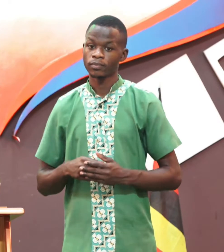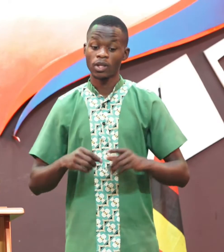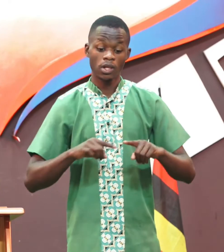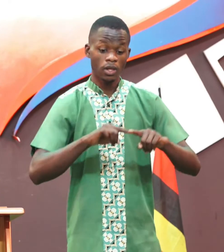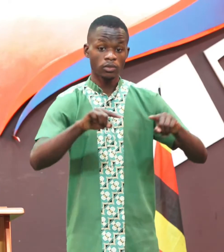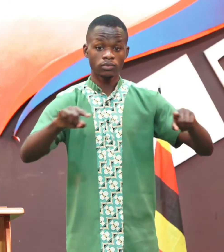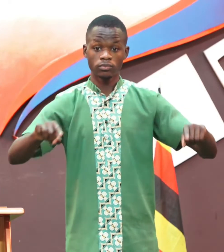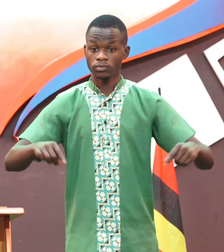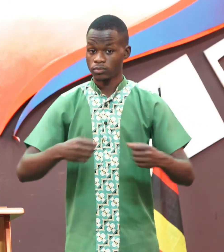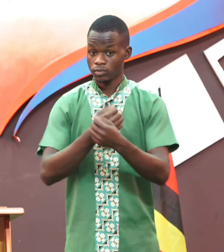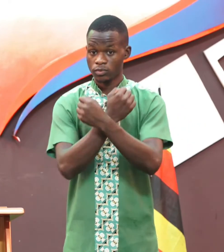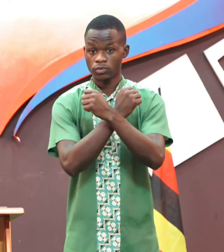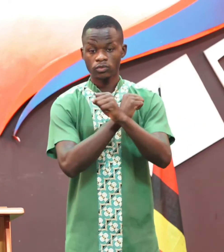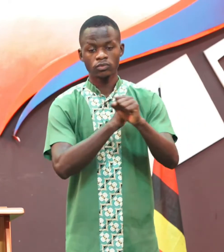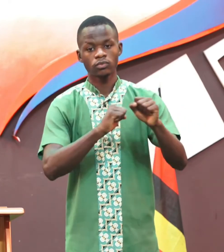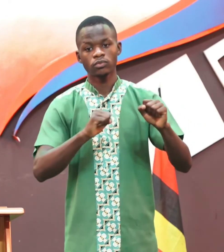Twanunuliwa,